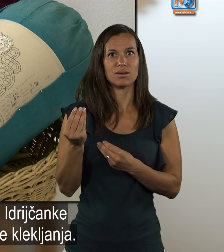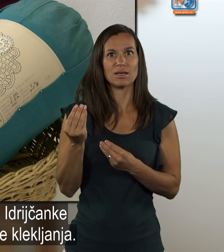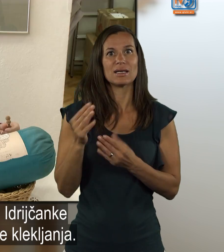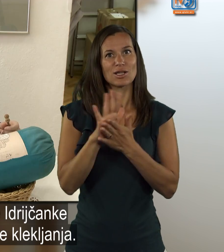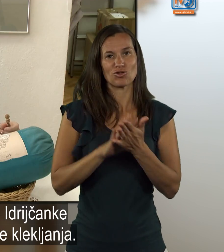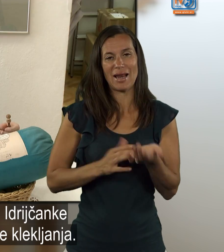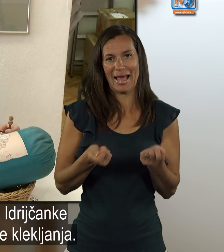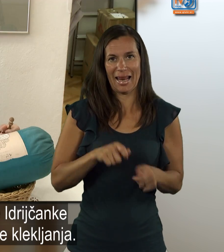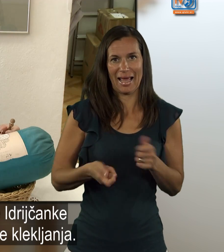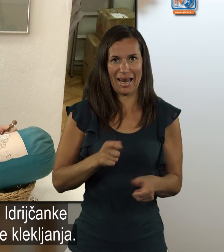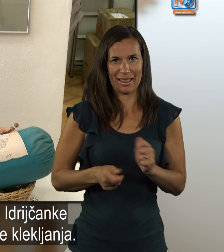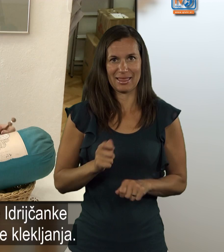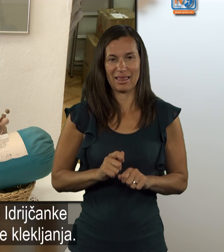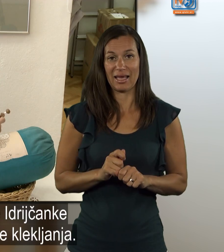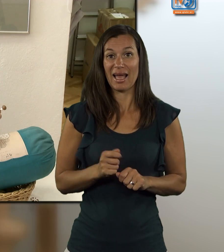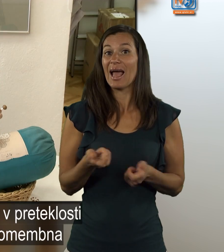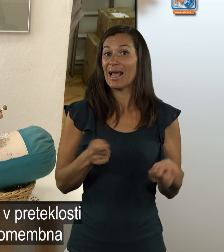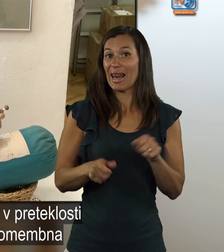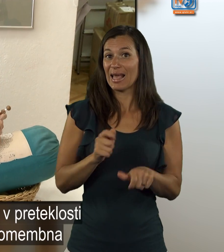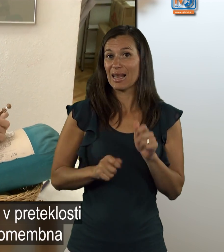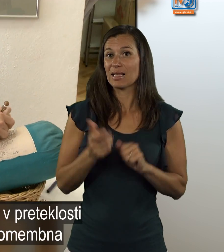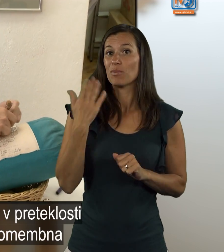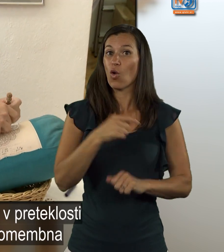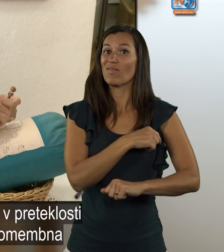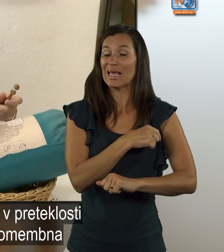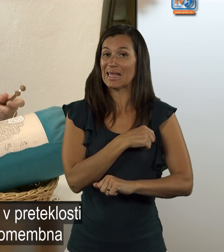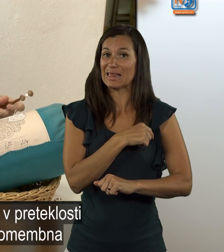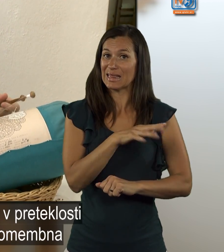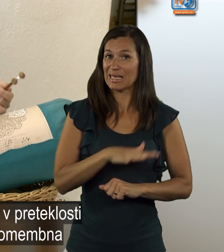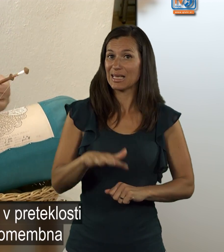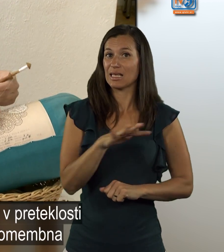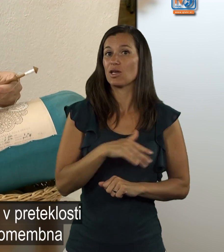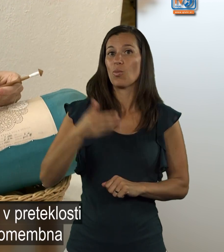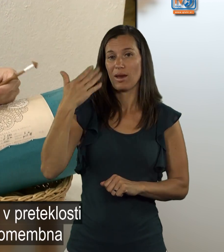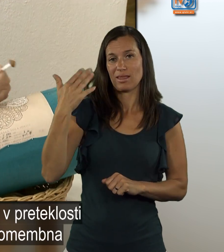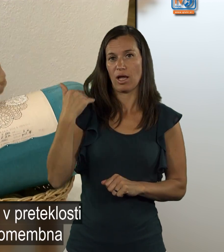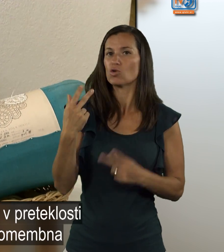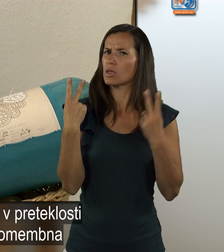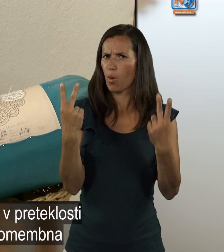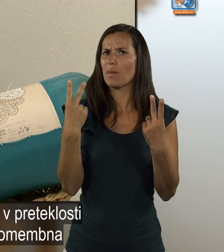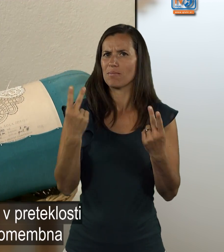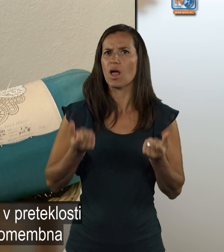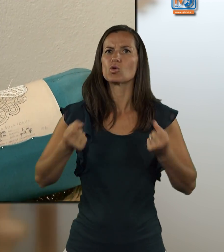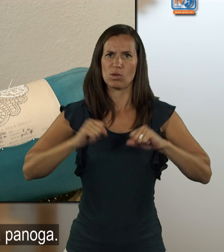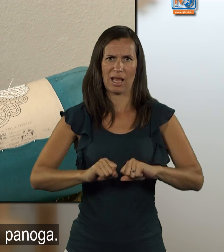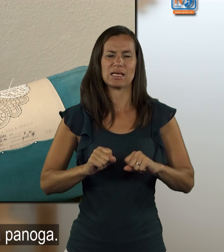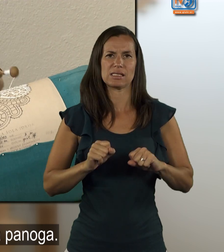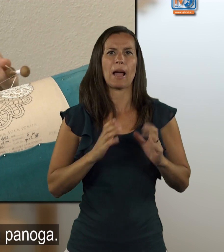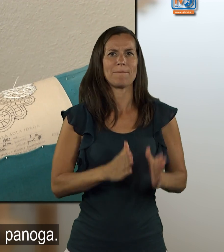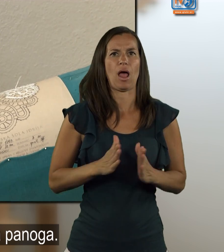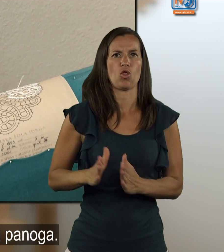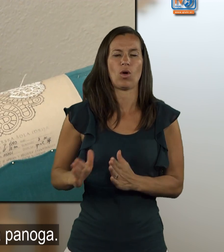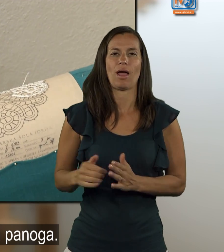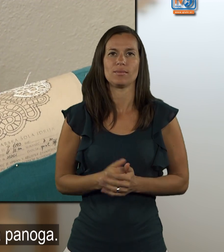številčno oprijele klekljanja. Klekljanje je bilo v Idriji pravzaprav v preteklosti pomembna